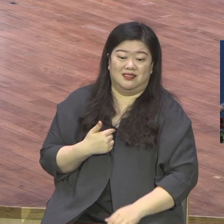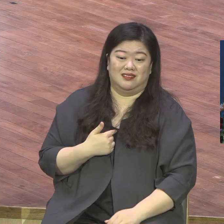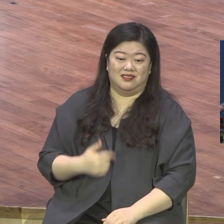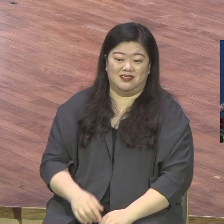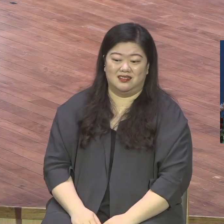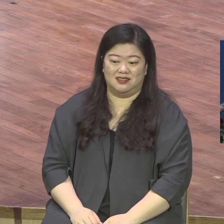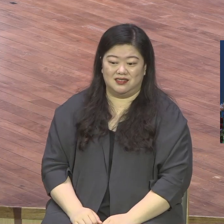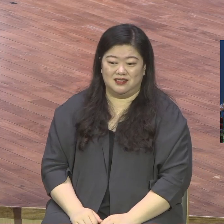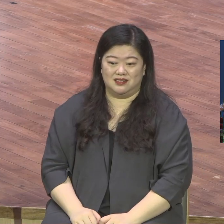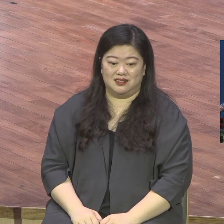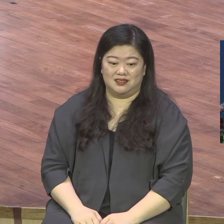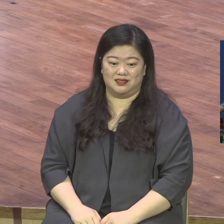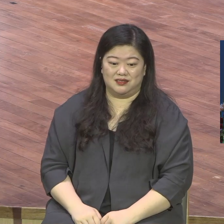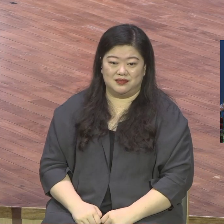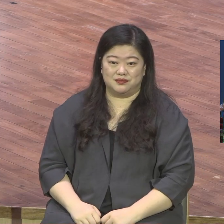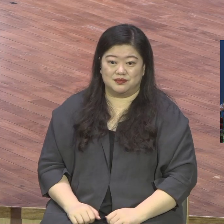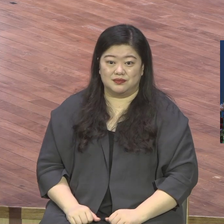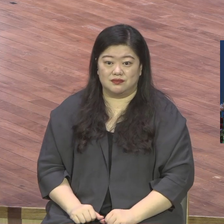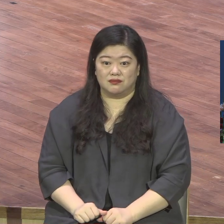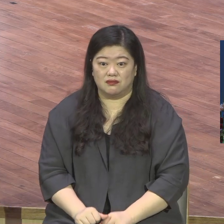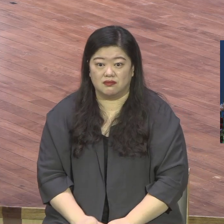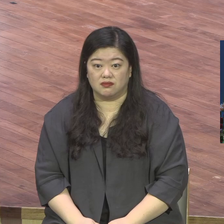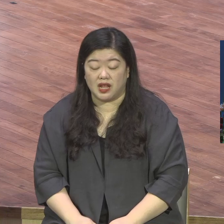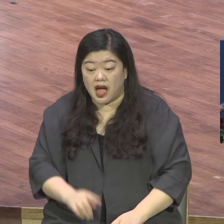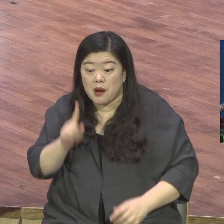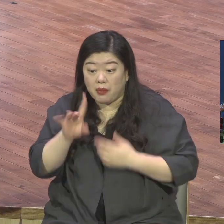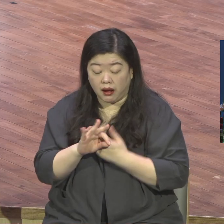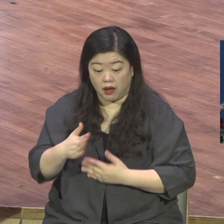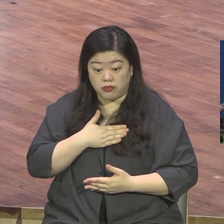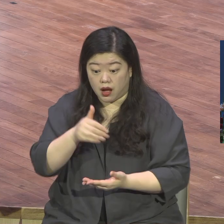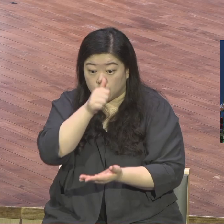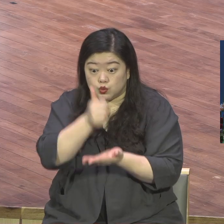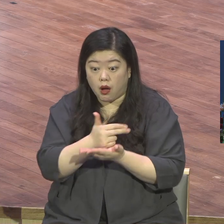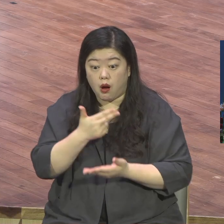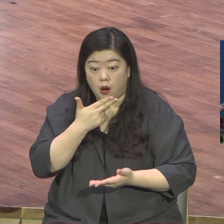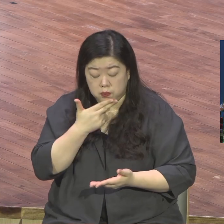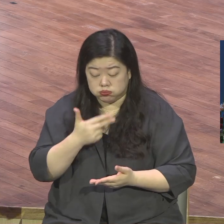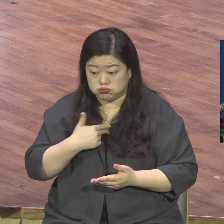성질을 좋은 사람 보고 저 성질 더러워 아닌데 전혀 상처 안 돼요.